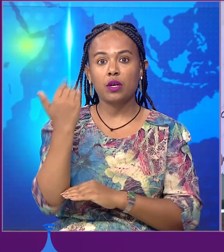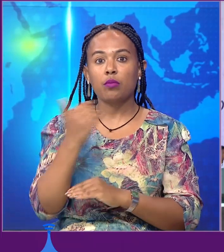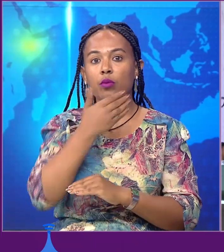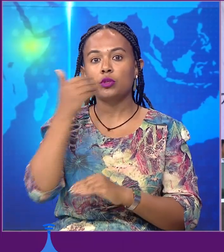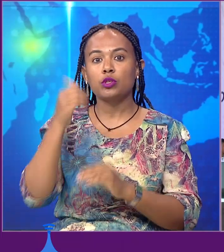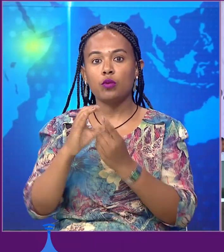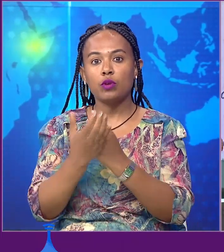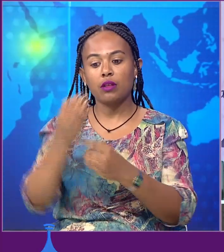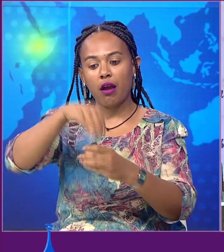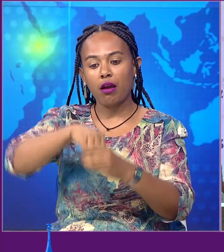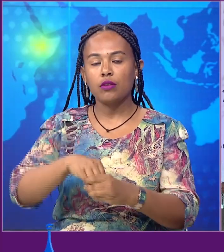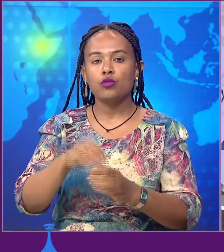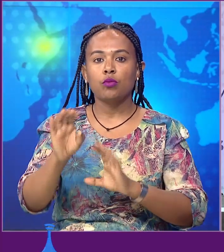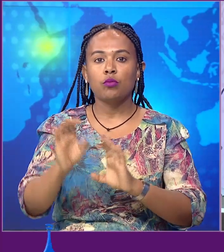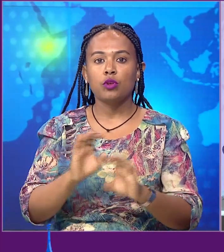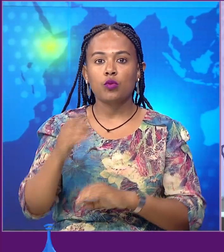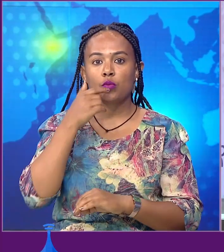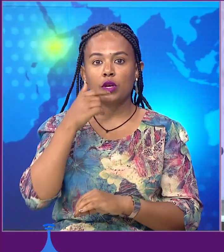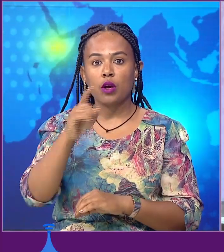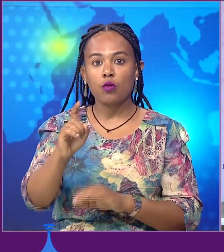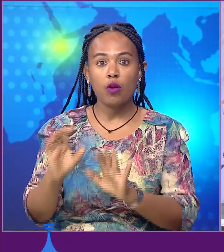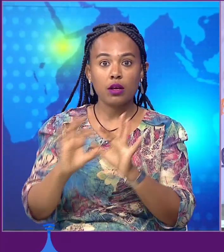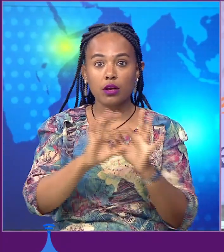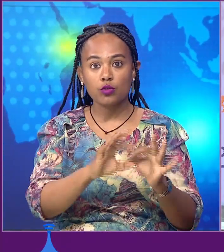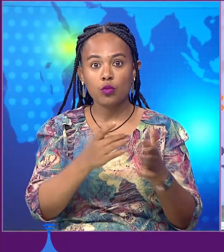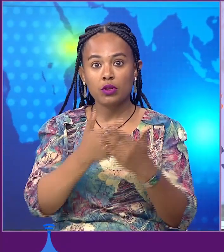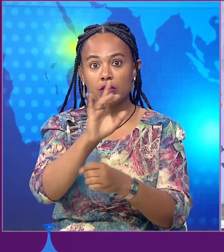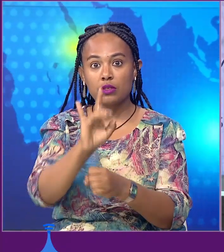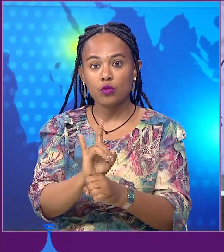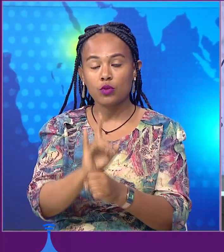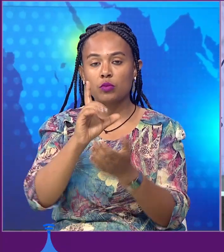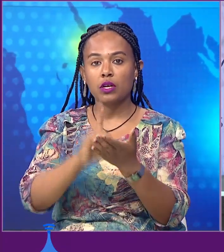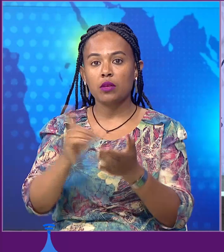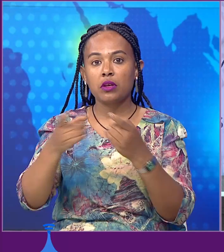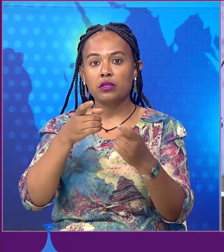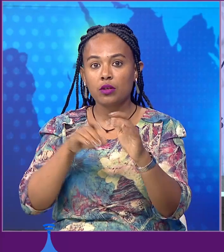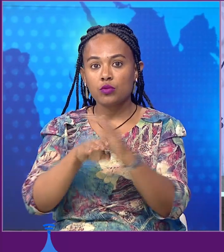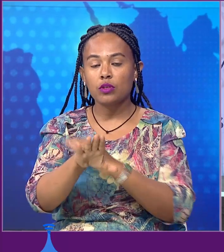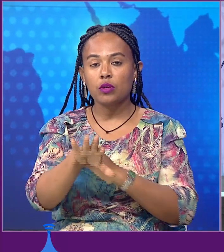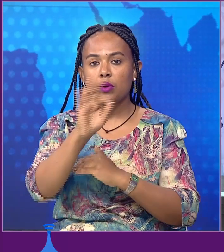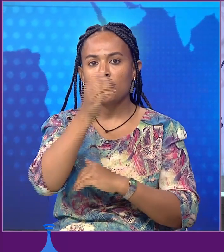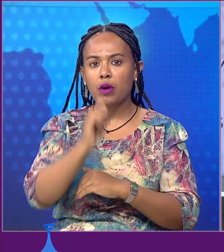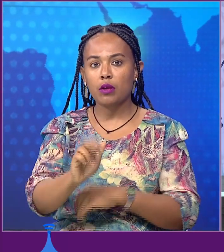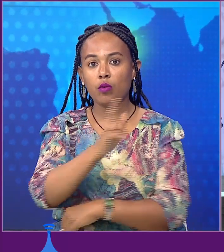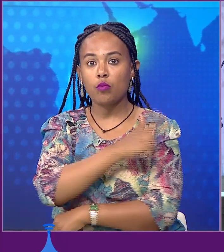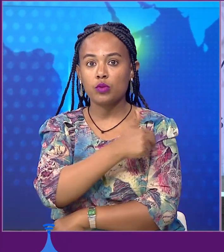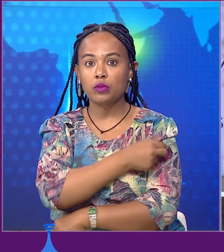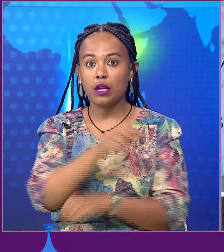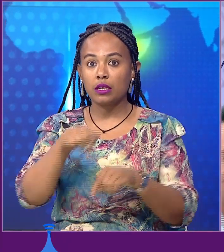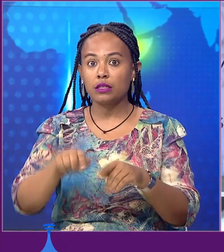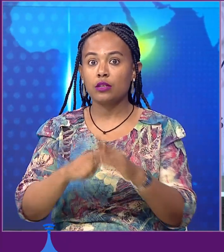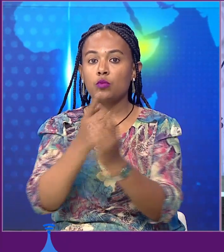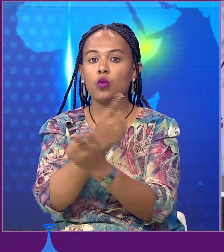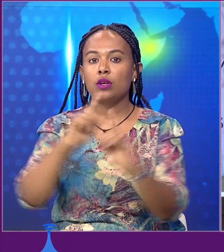ሁኔታ አካታች እንደሚደረጉም አስታውቀዋል። አያይዘውም እነዚህ ዜጎች በከተማ አስተዳደሩ ስር በሚገኙ ማንኛውም ሆስፒታሎች ከዛሬ ጀምሮ